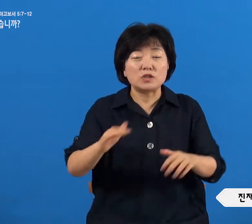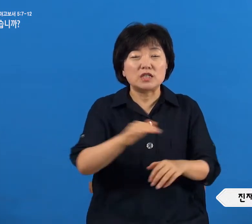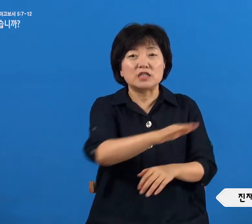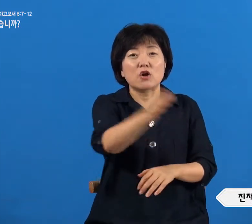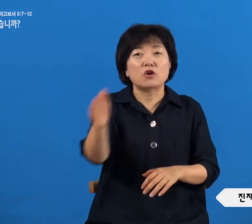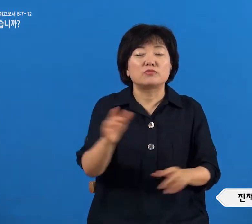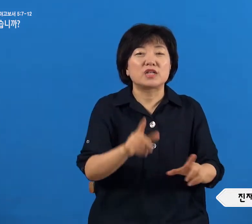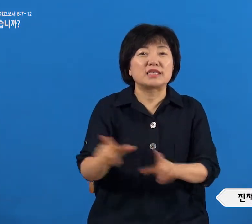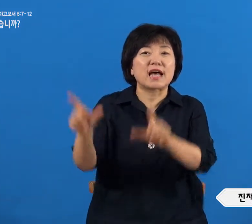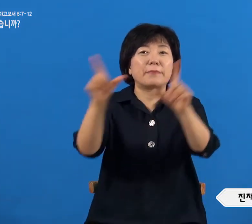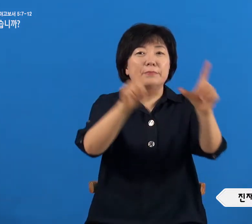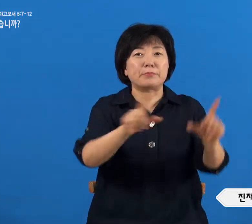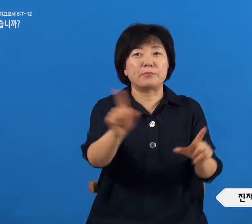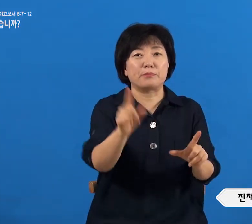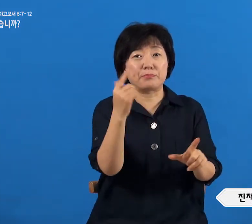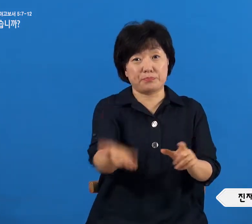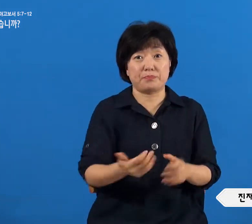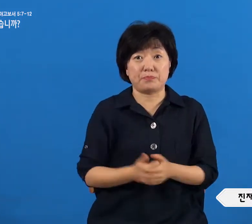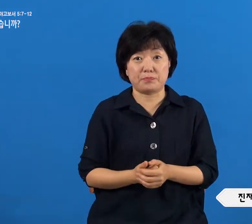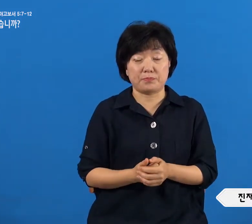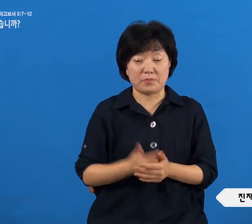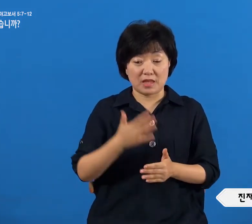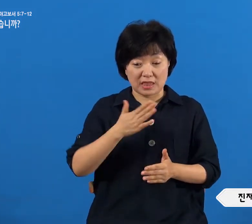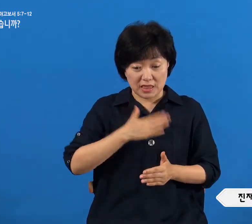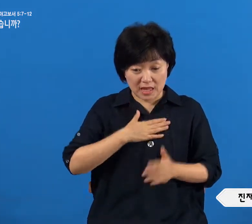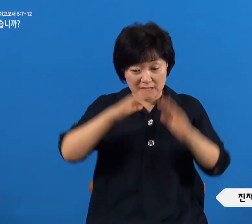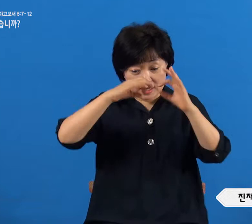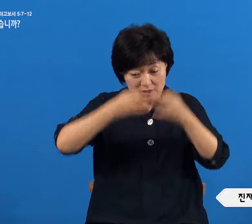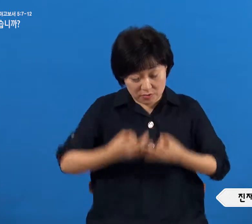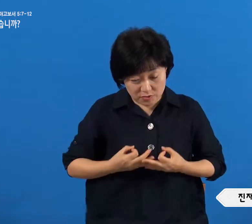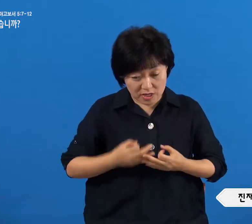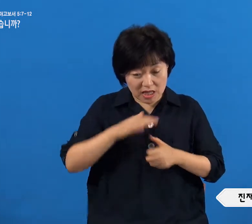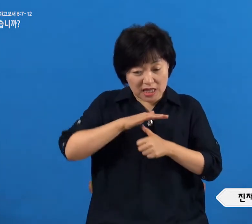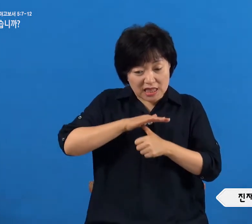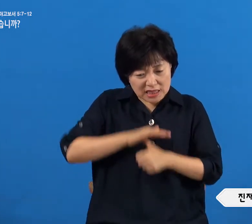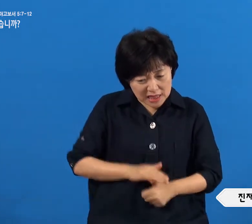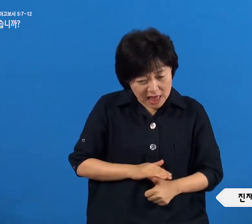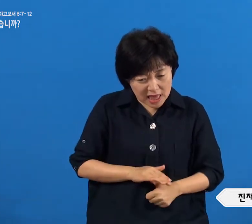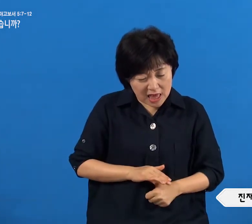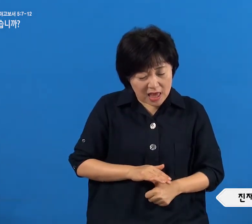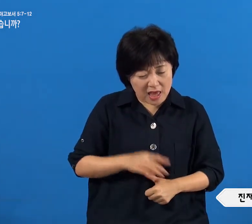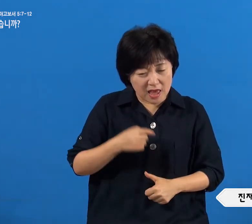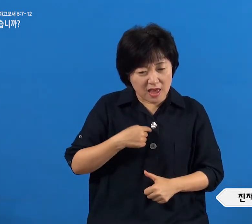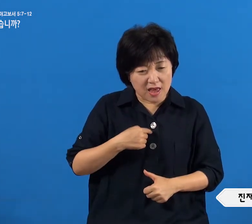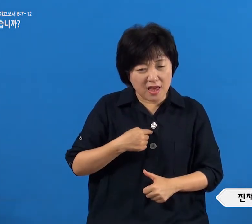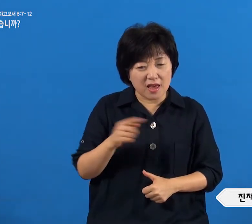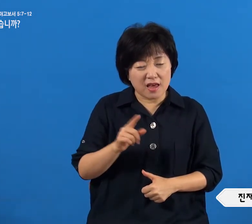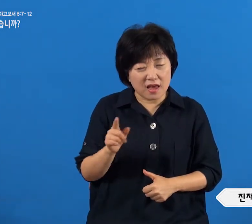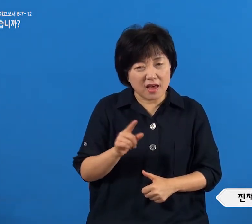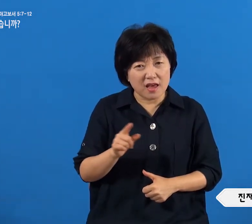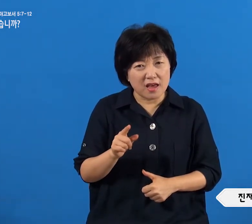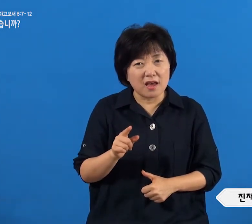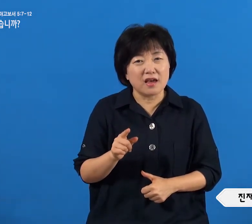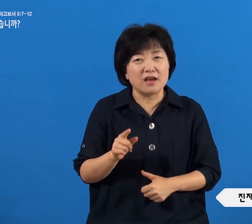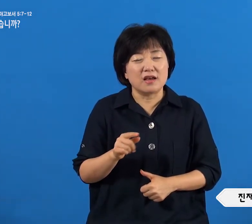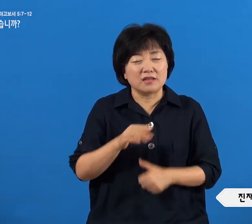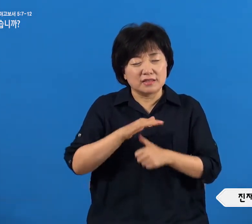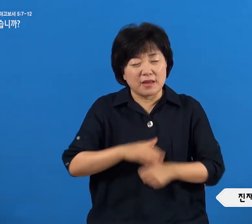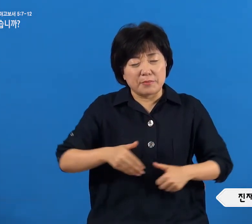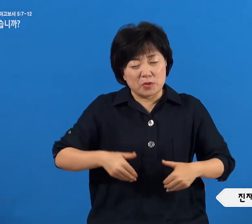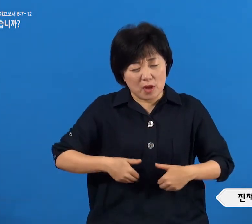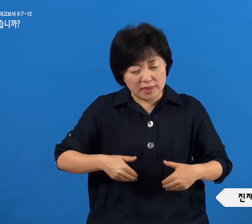삶 가운데는 어떻습니까? 오늘 우리 가운데 이 인내의 이야기가 가장 가깝게 다가오는 분들이